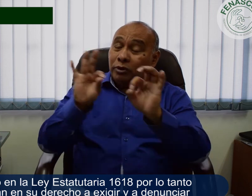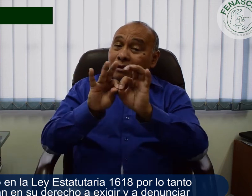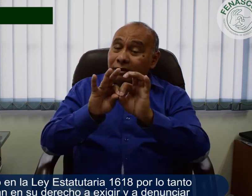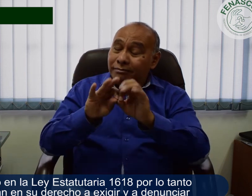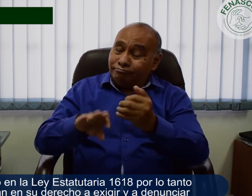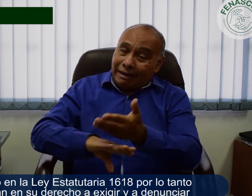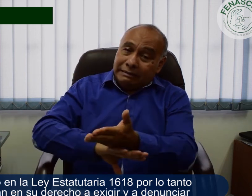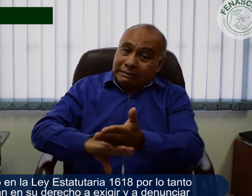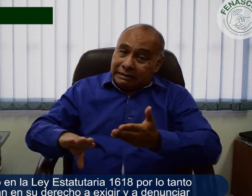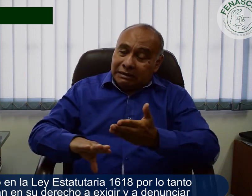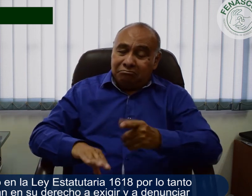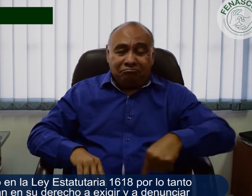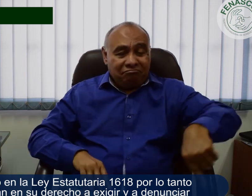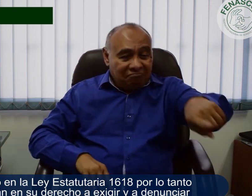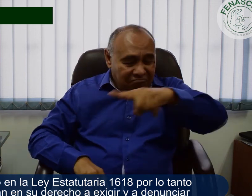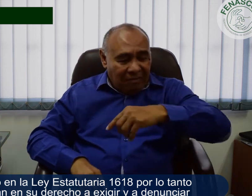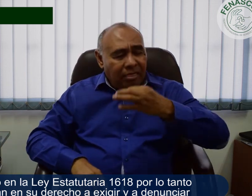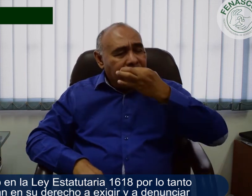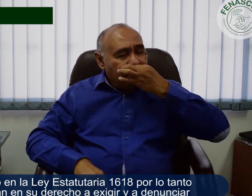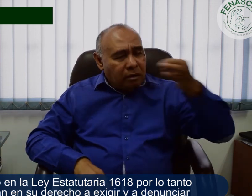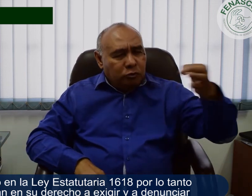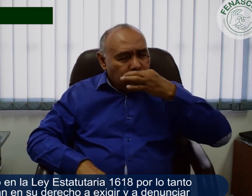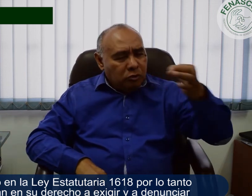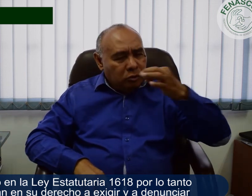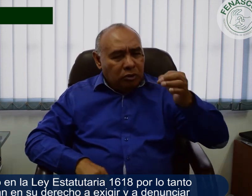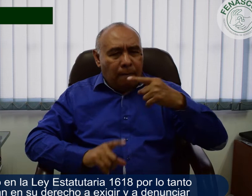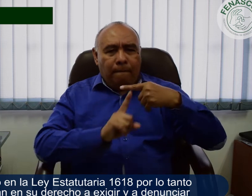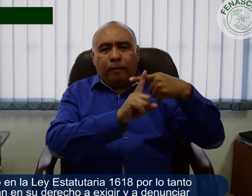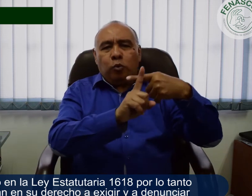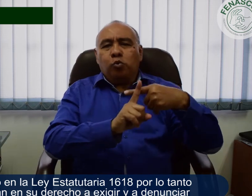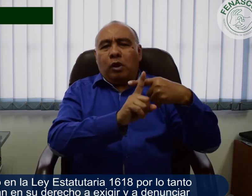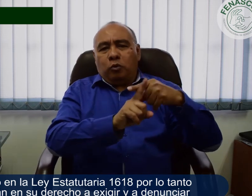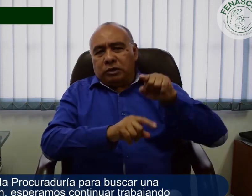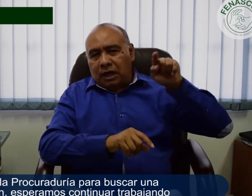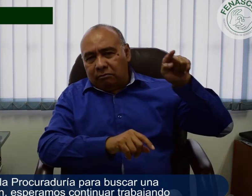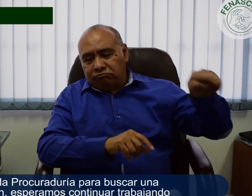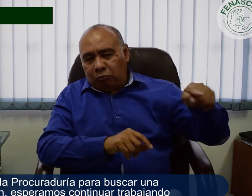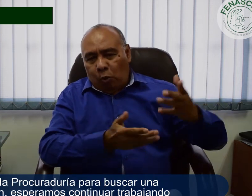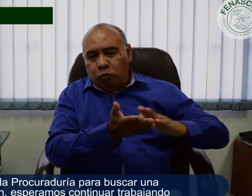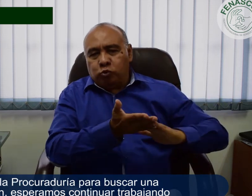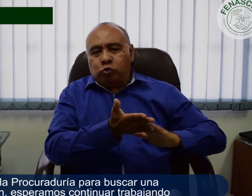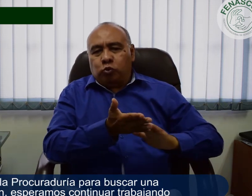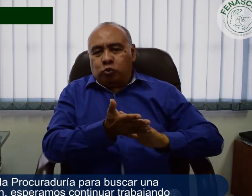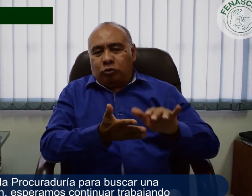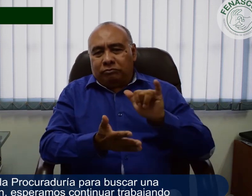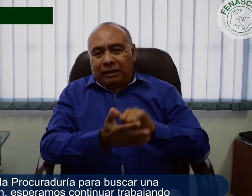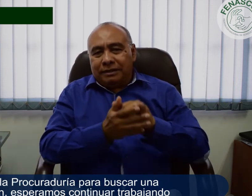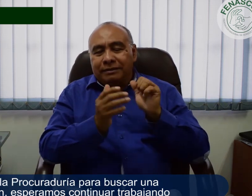estatutaria 1618. Por lo tanto, todos están en su derecho a exigir y a denunciar ante la